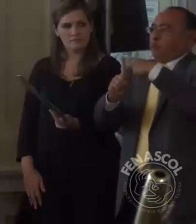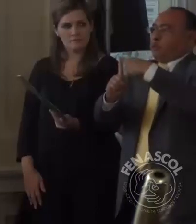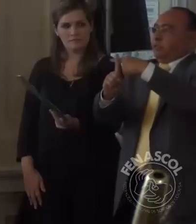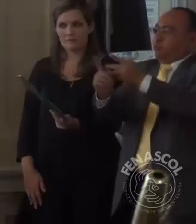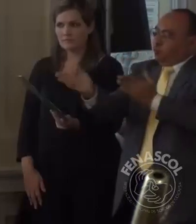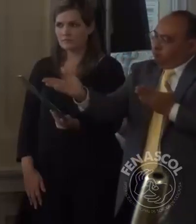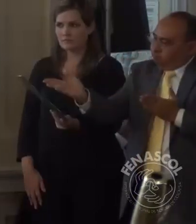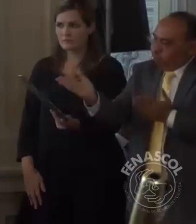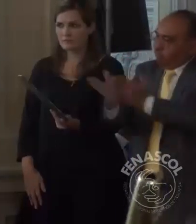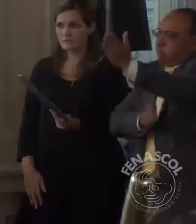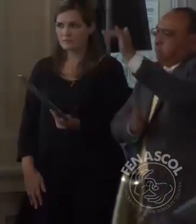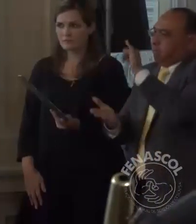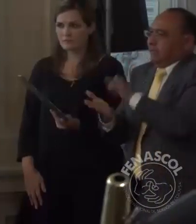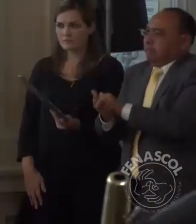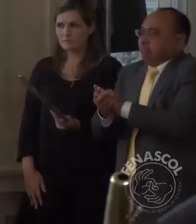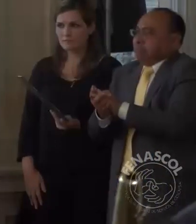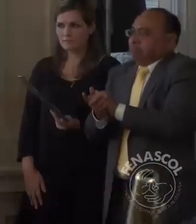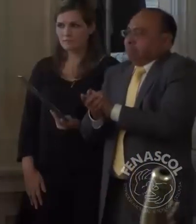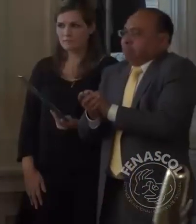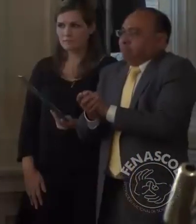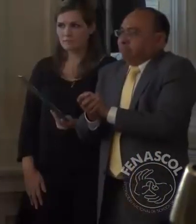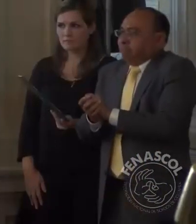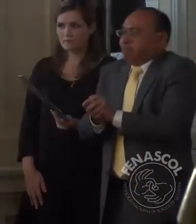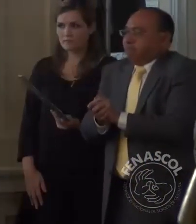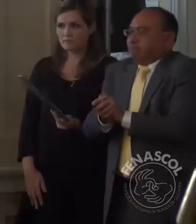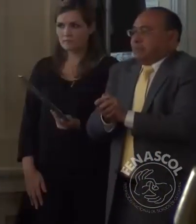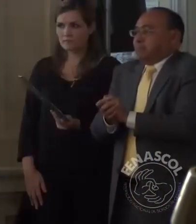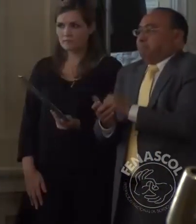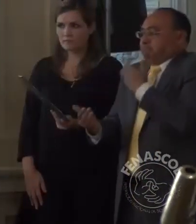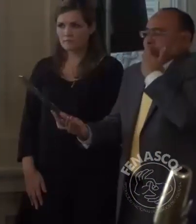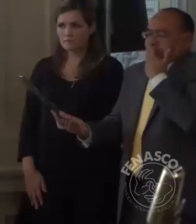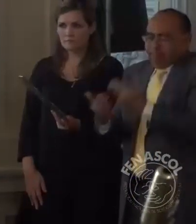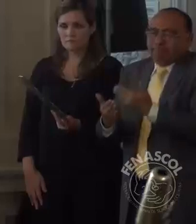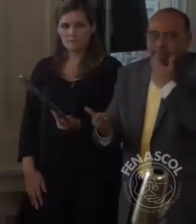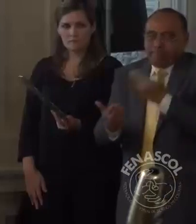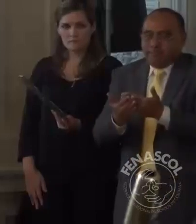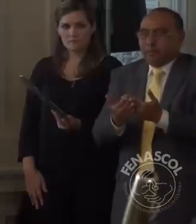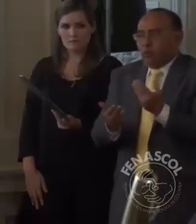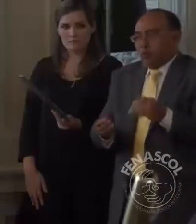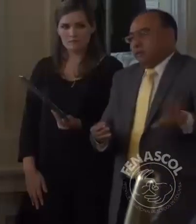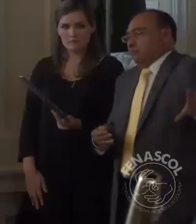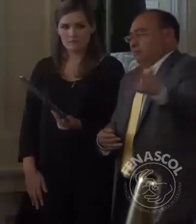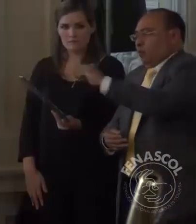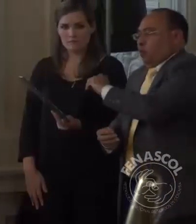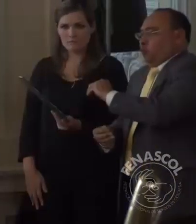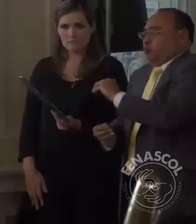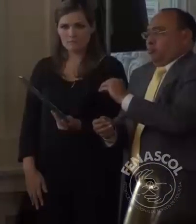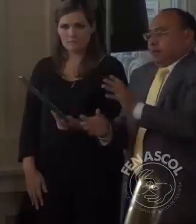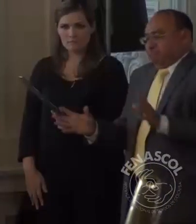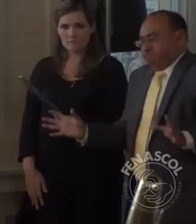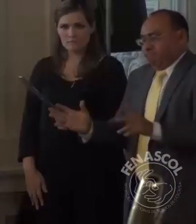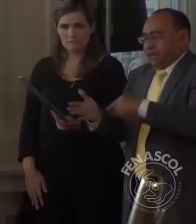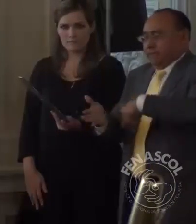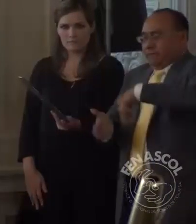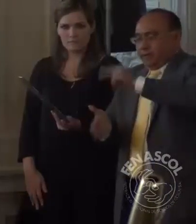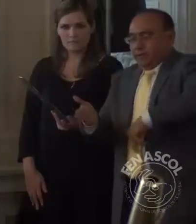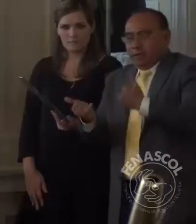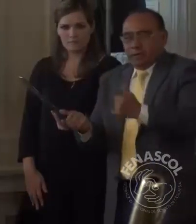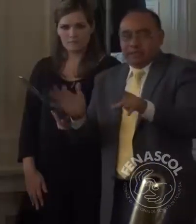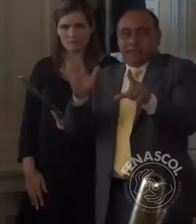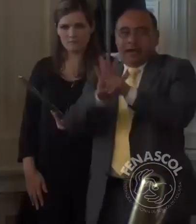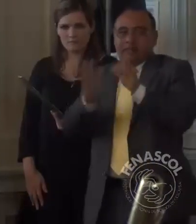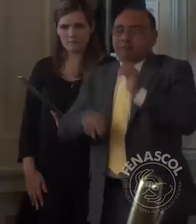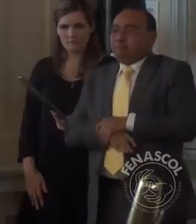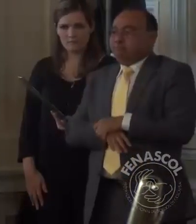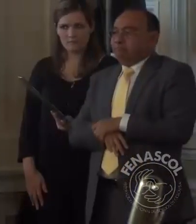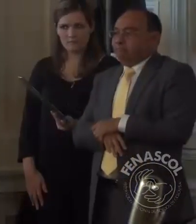importante que tengamos, que la comunidad deba ser propositiva. Ese es el mensaje que quiero darle a la misma